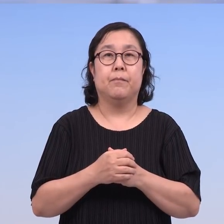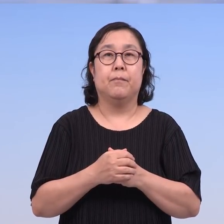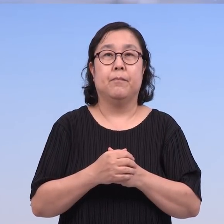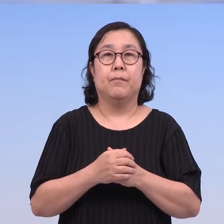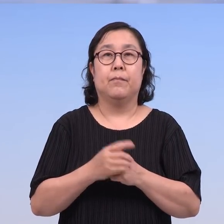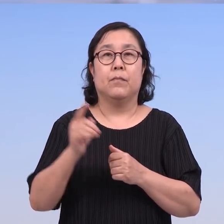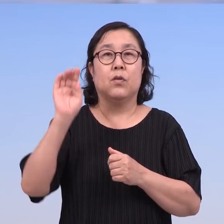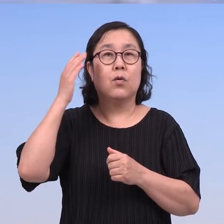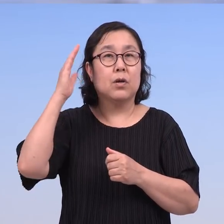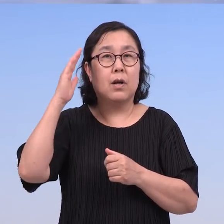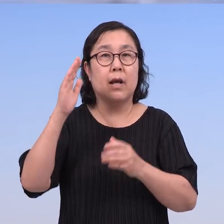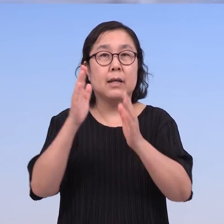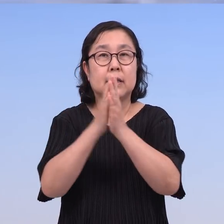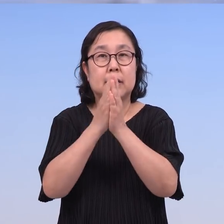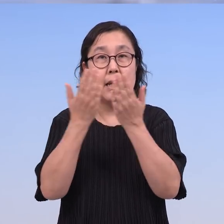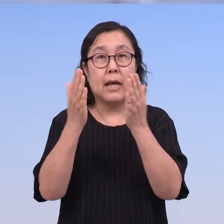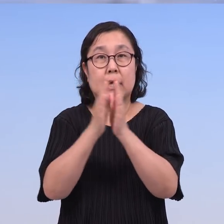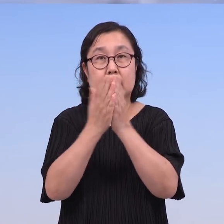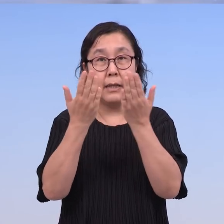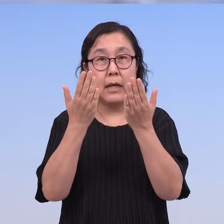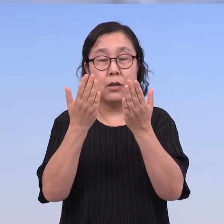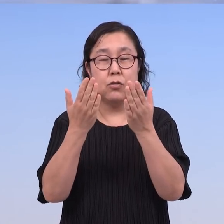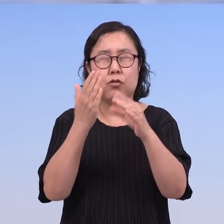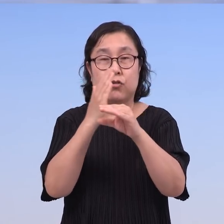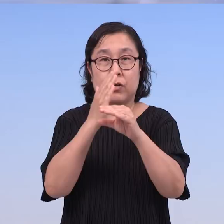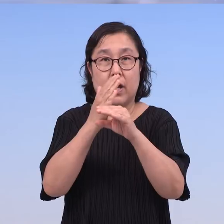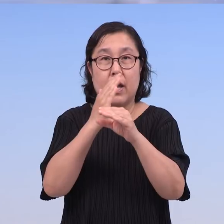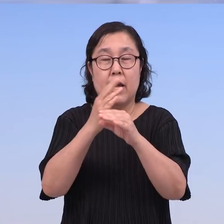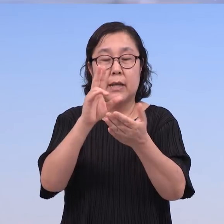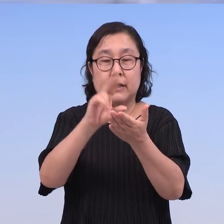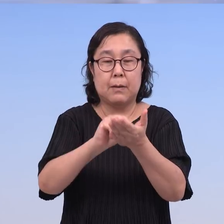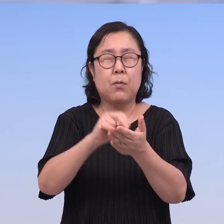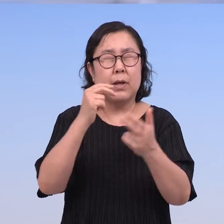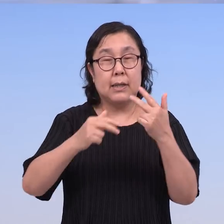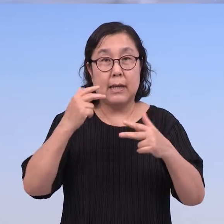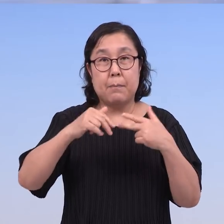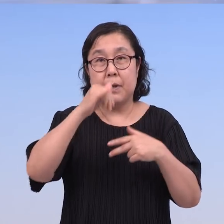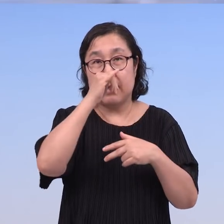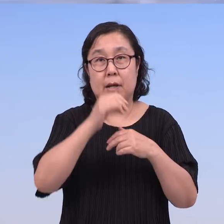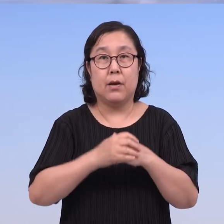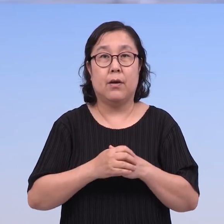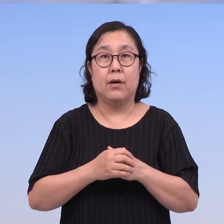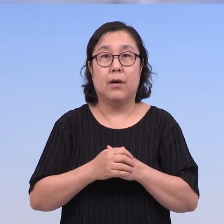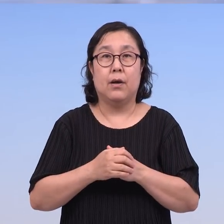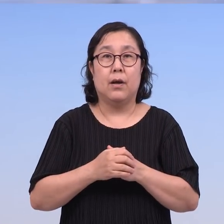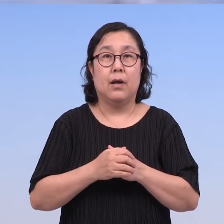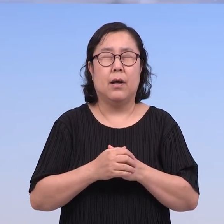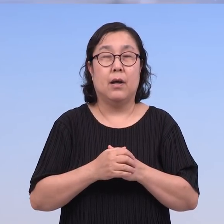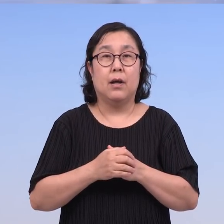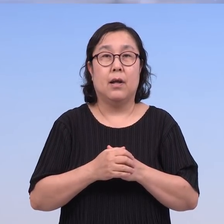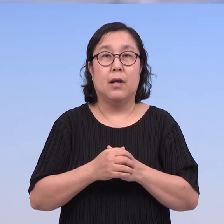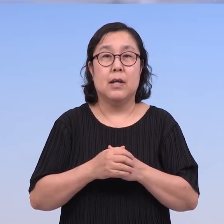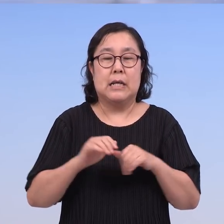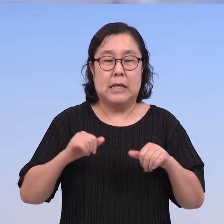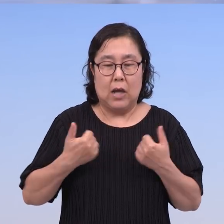그런가 하면은 요 근래에 나온 그 신간 중에요, 그 책 중에 제목이 되게 재밌습니다.